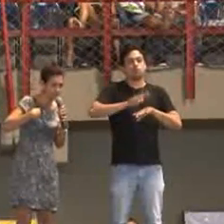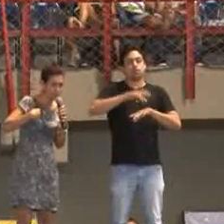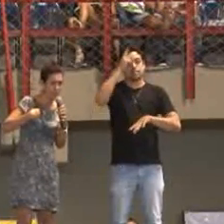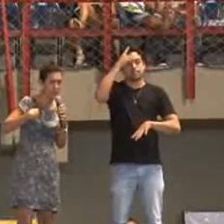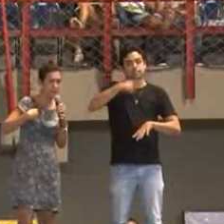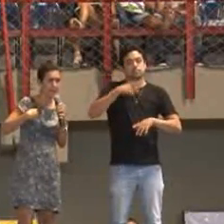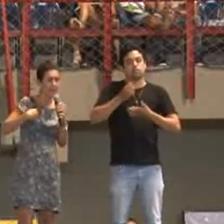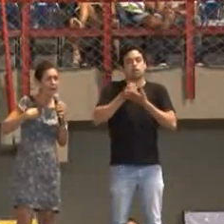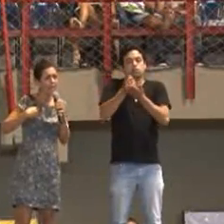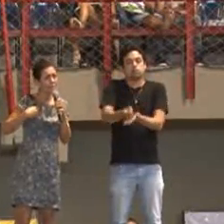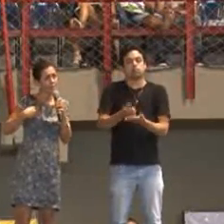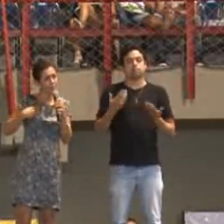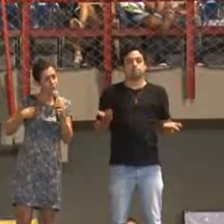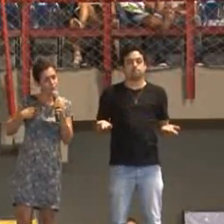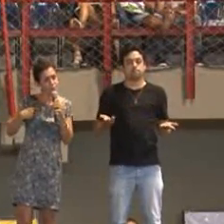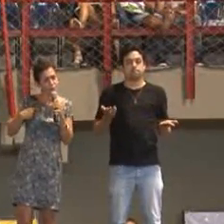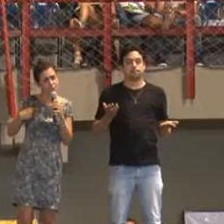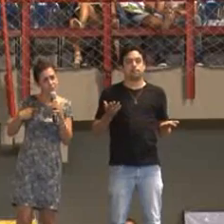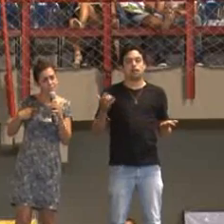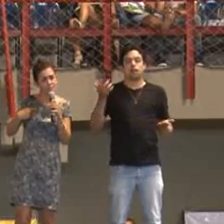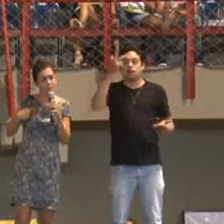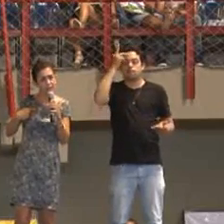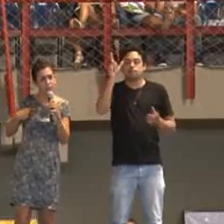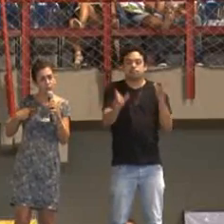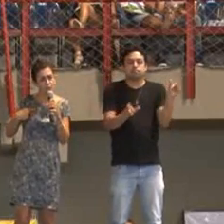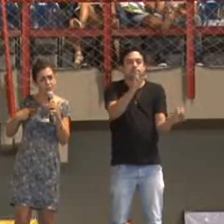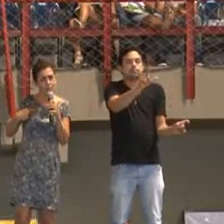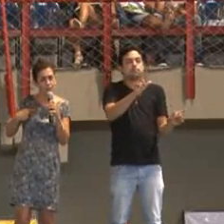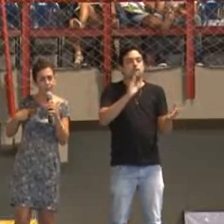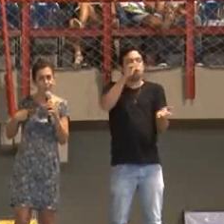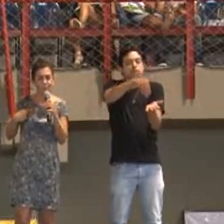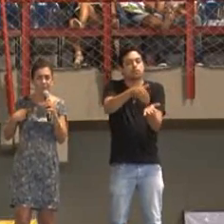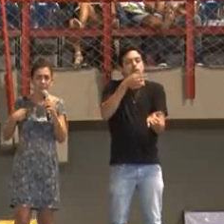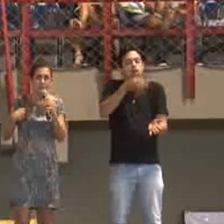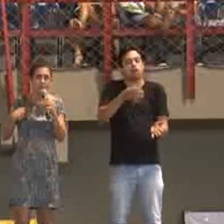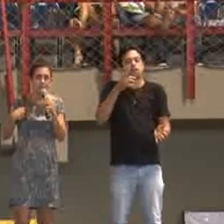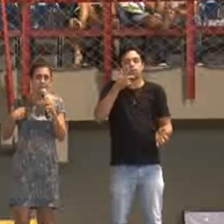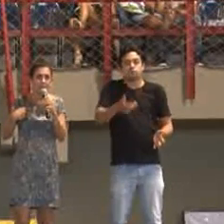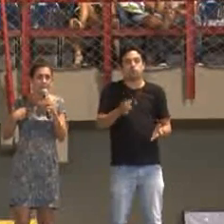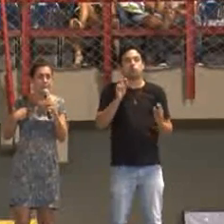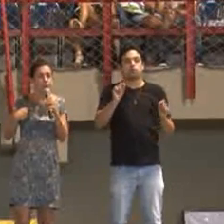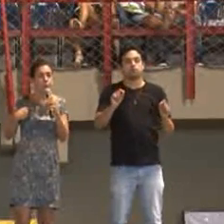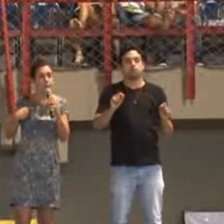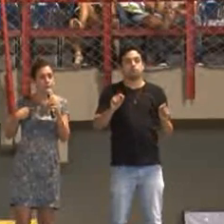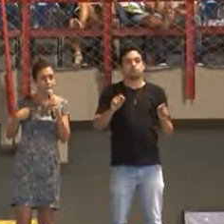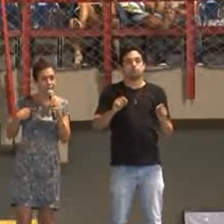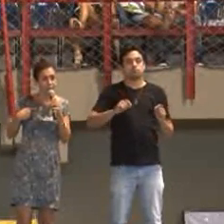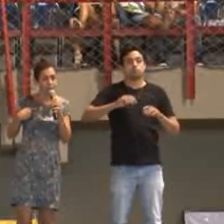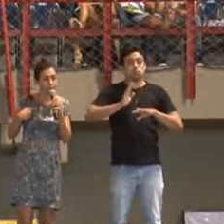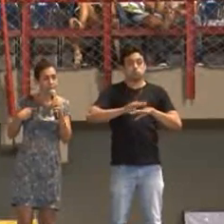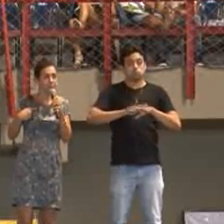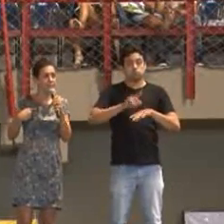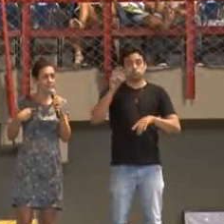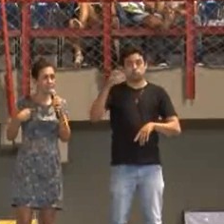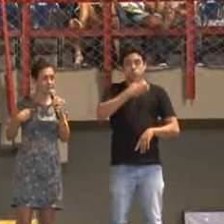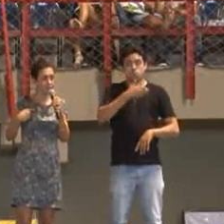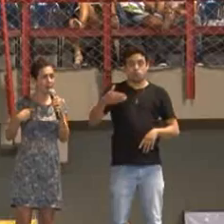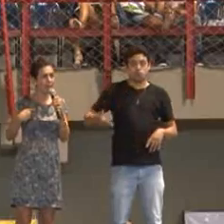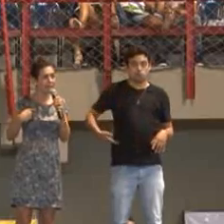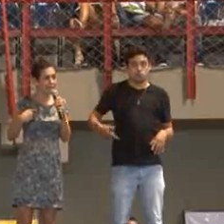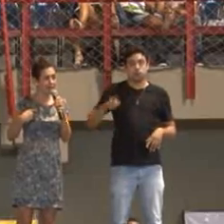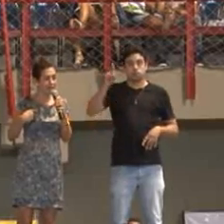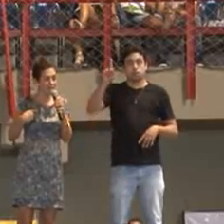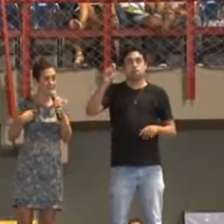fazendo para ajudar? Aí sabe o que é que o menino disse na conclusão? Que o governo